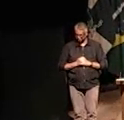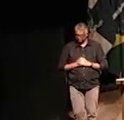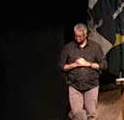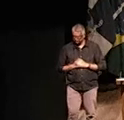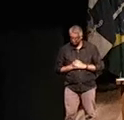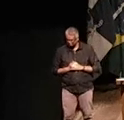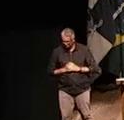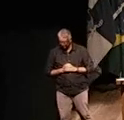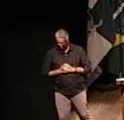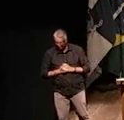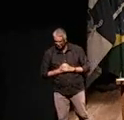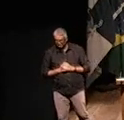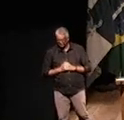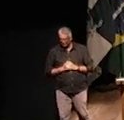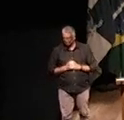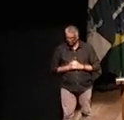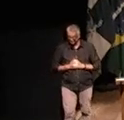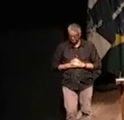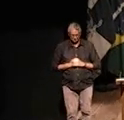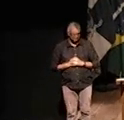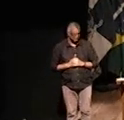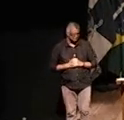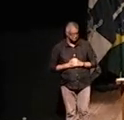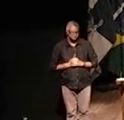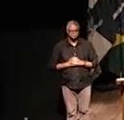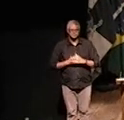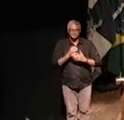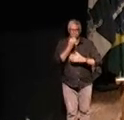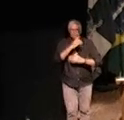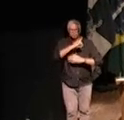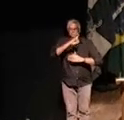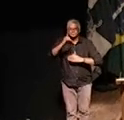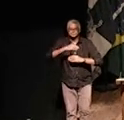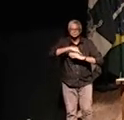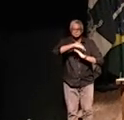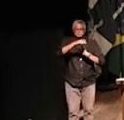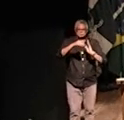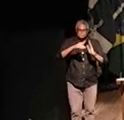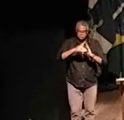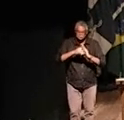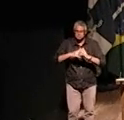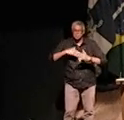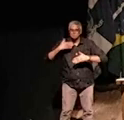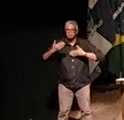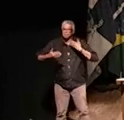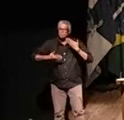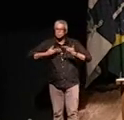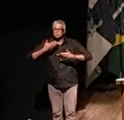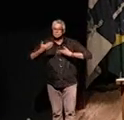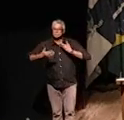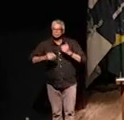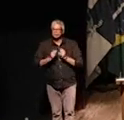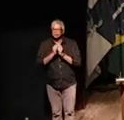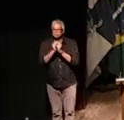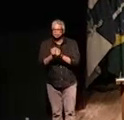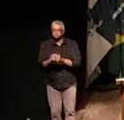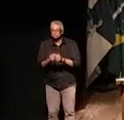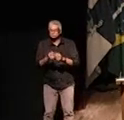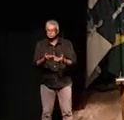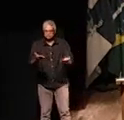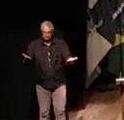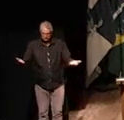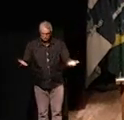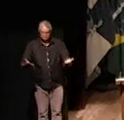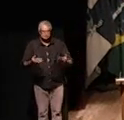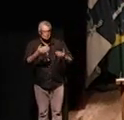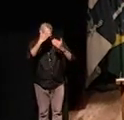Olá bom dia bom dia a todos todas e todos uma alegria tá aqui com vocês viu Quero Agradecer demais o convite do